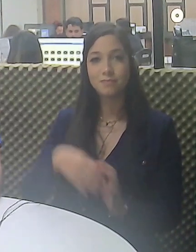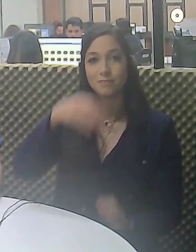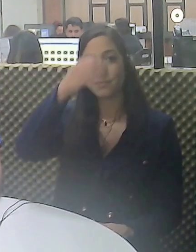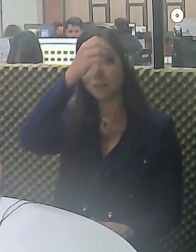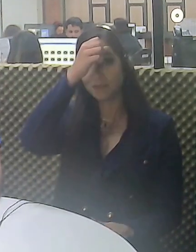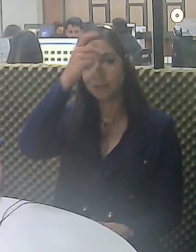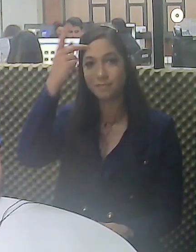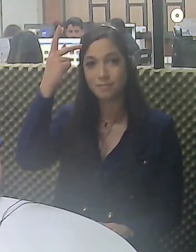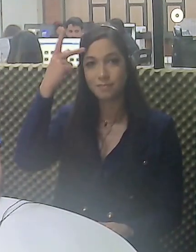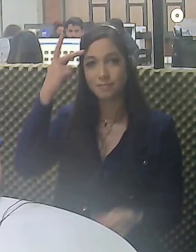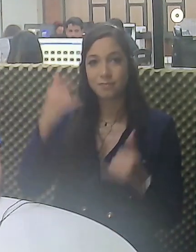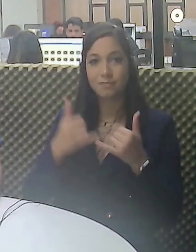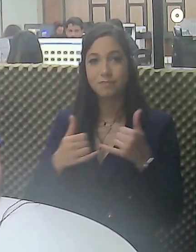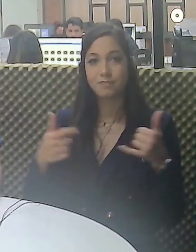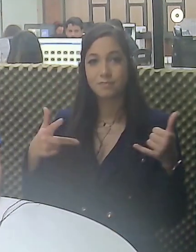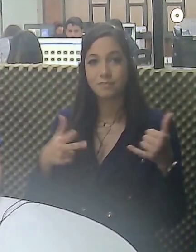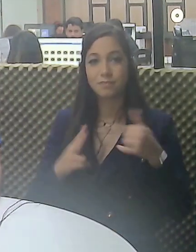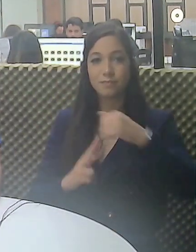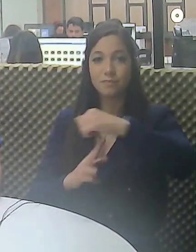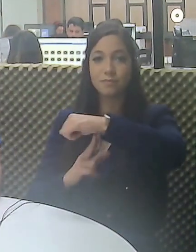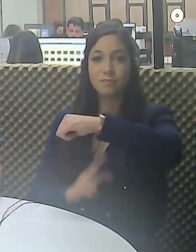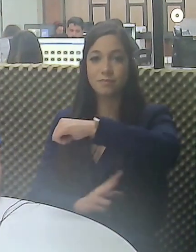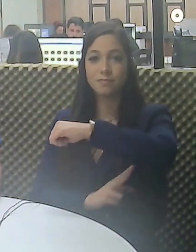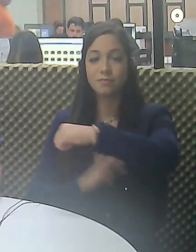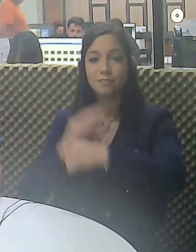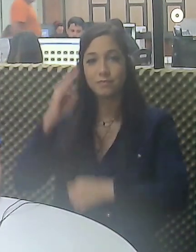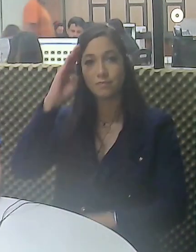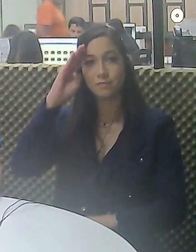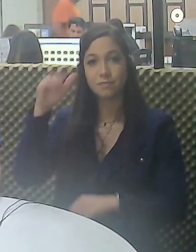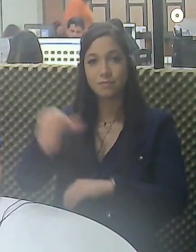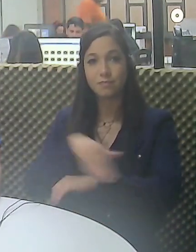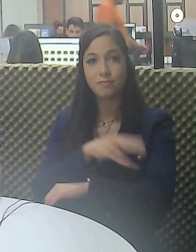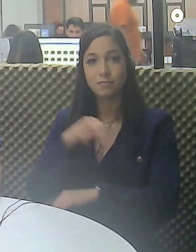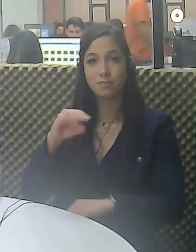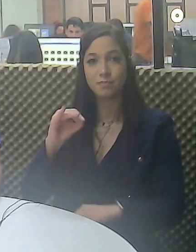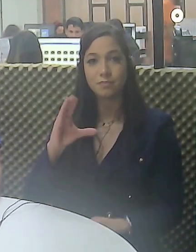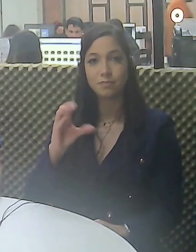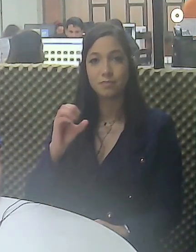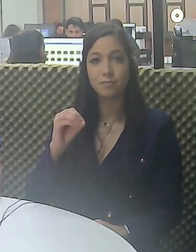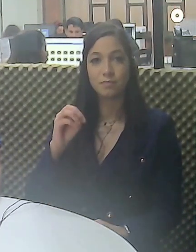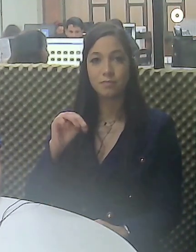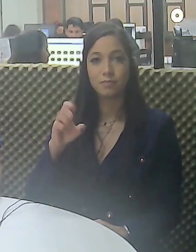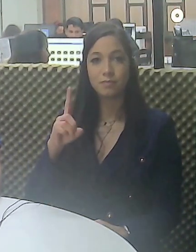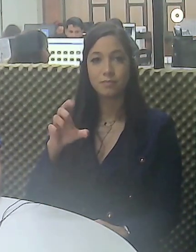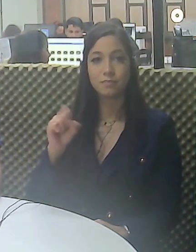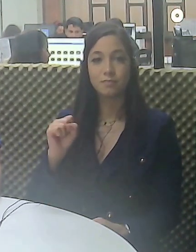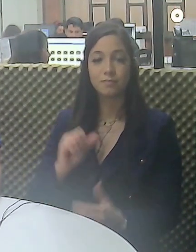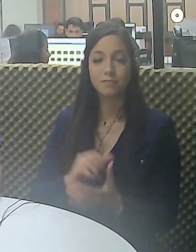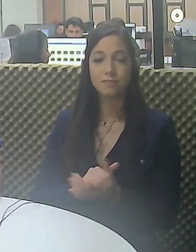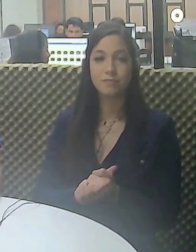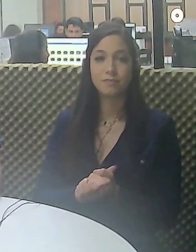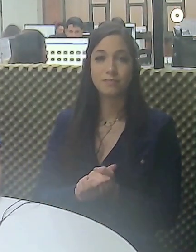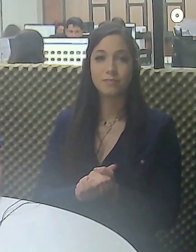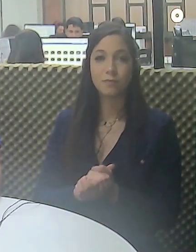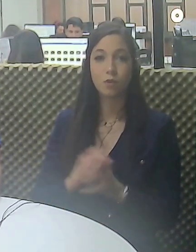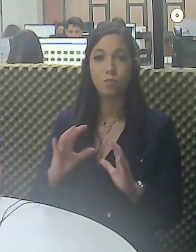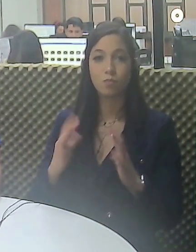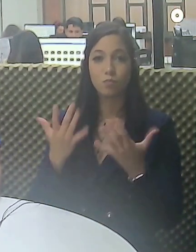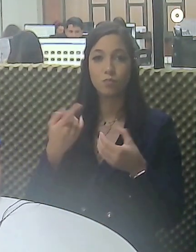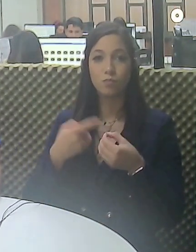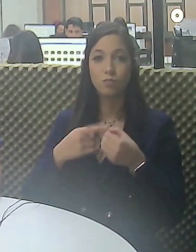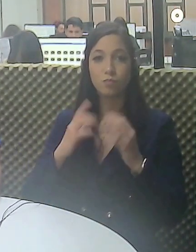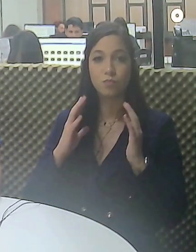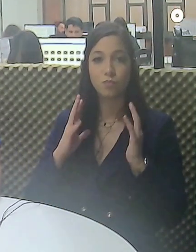Prefeitura inaugura maior viaduto de Uberlândia na Avenida Nicomedes Alves dos Santos. Mutirão Cidade